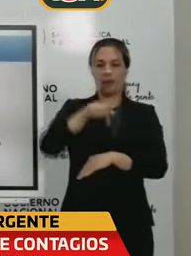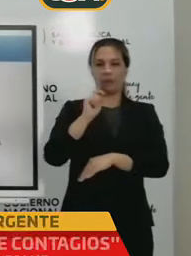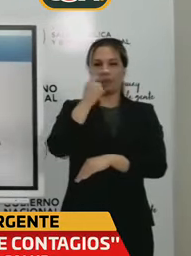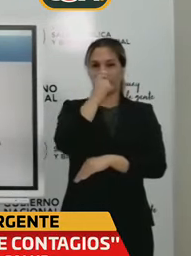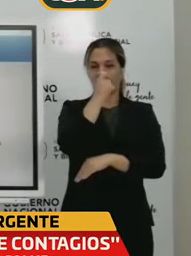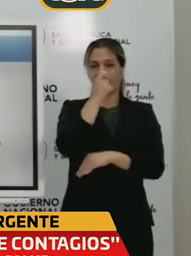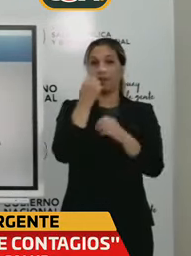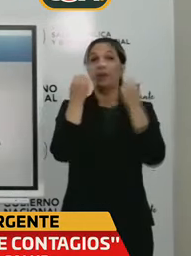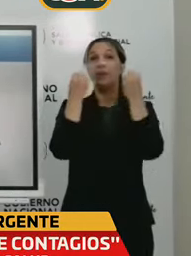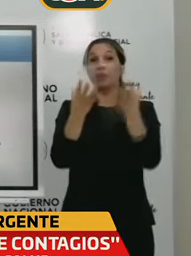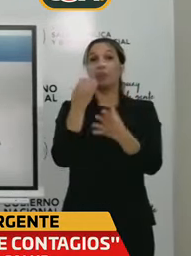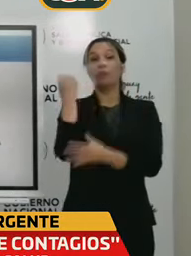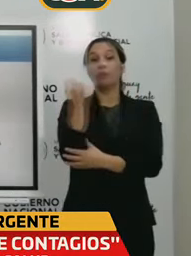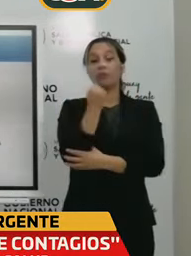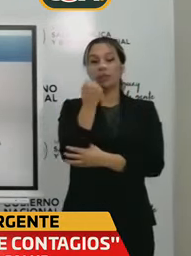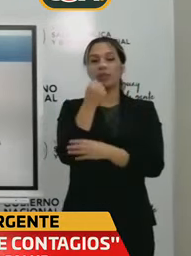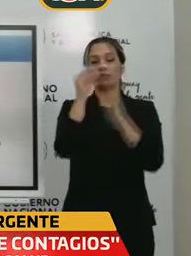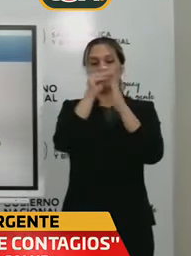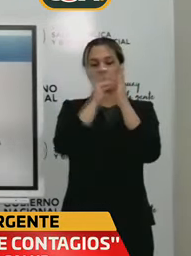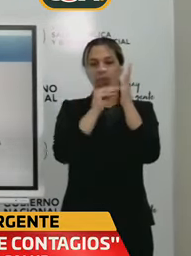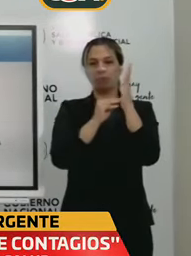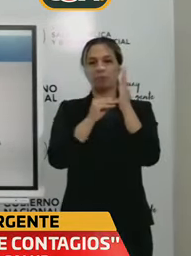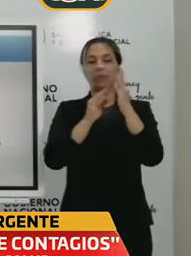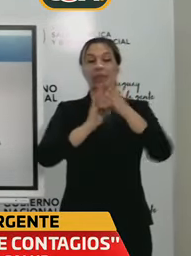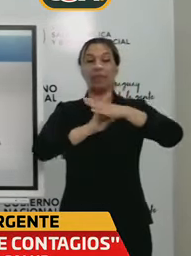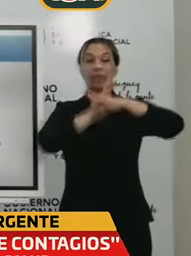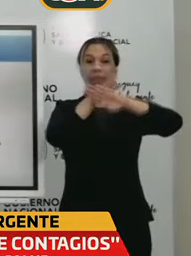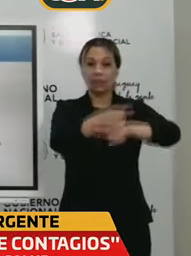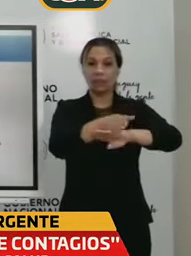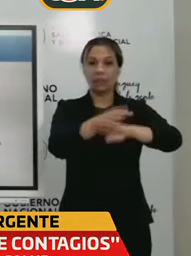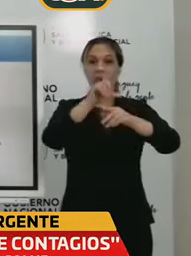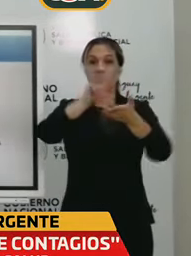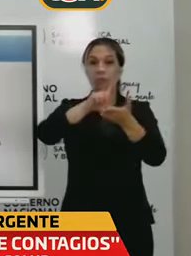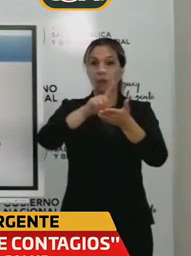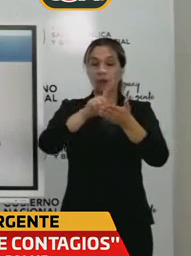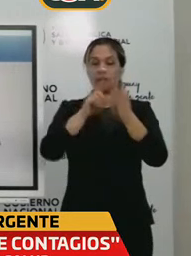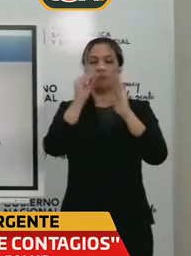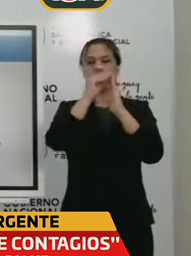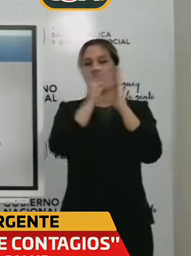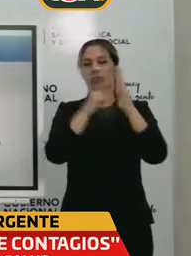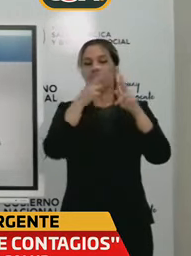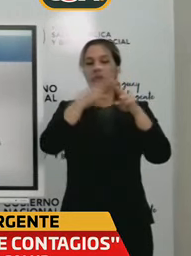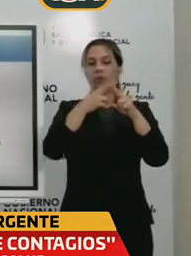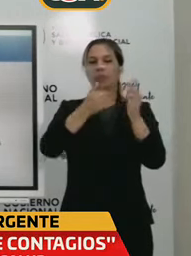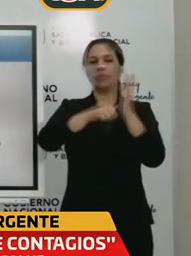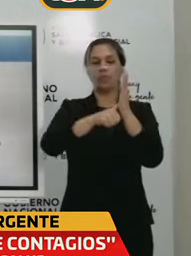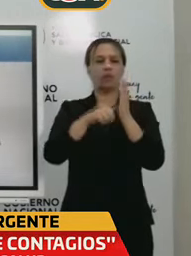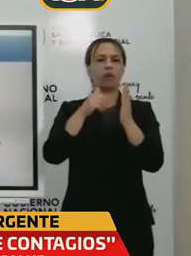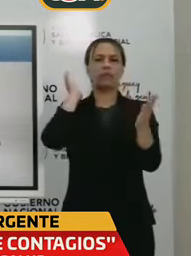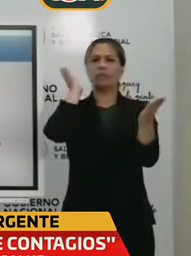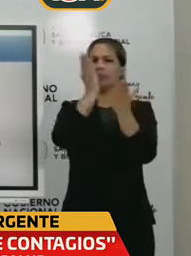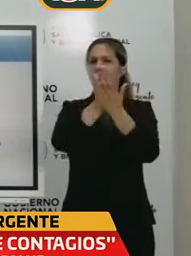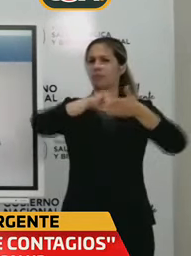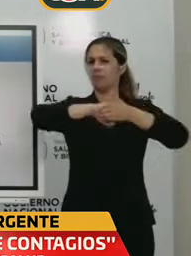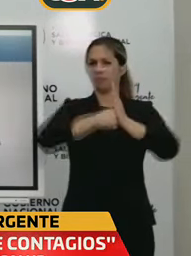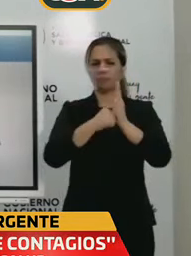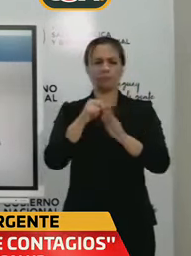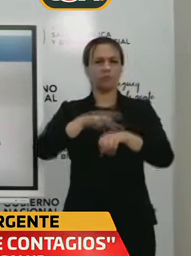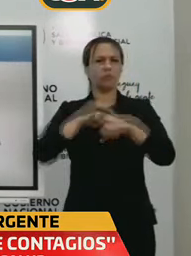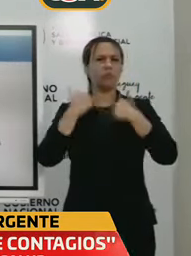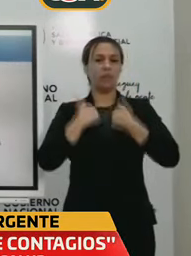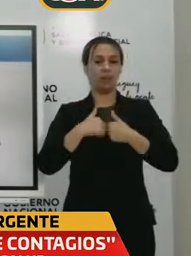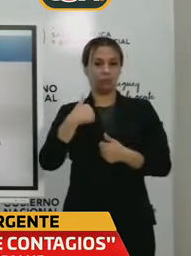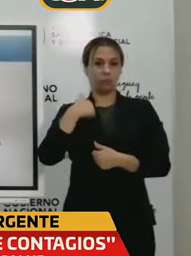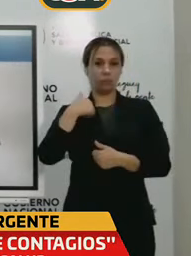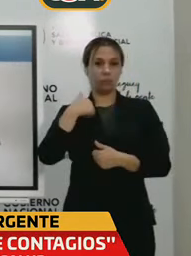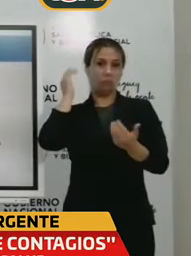eso es muy importante las fichas que se llenan en los registros. Acá no hay ningún tipo de sanción. De salud, no esperen de que haya